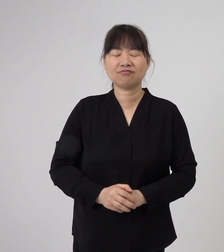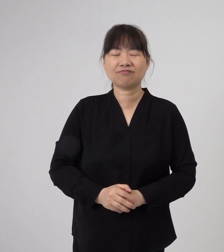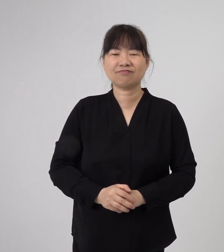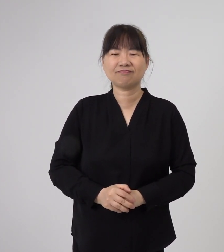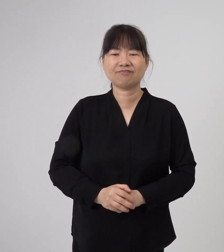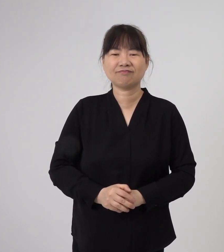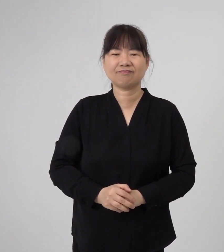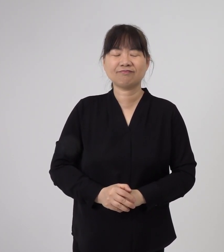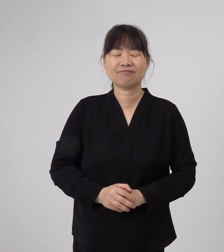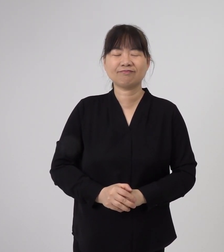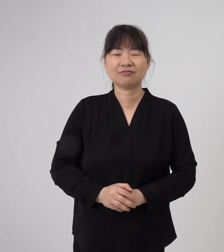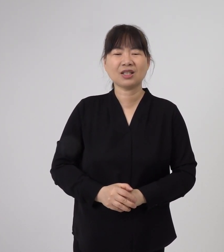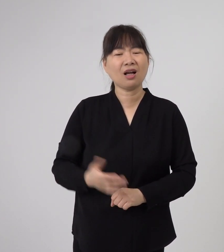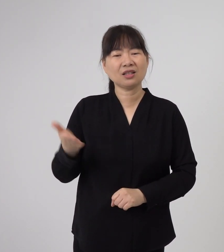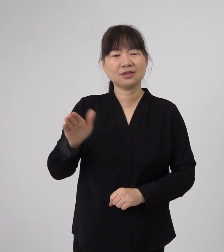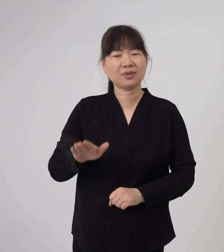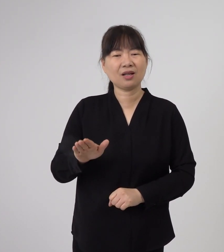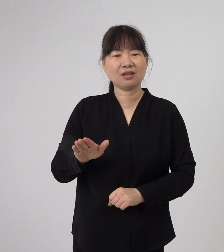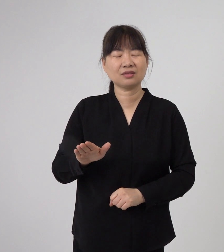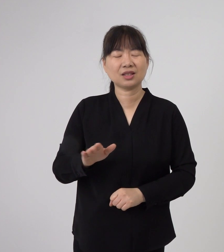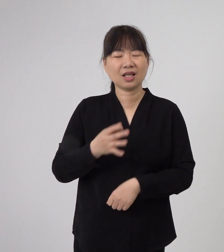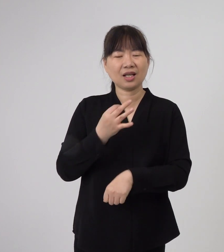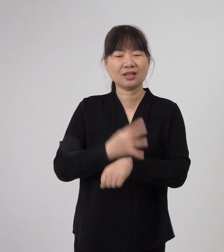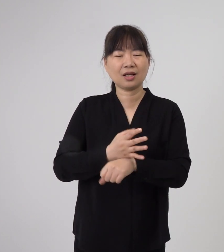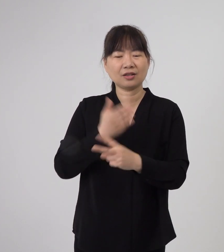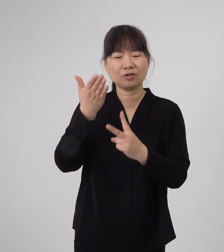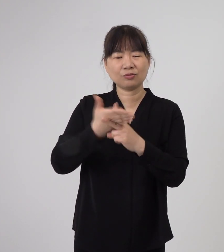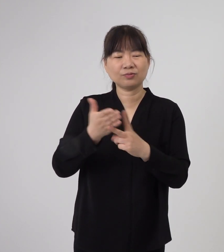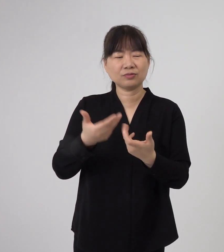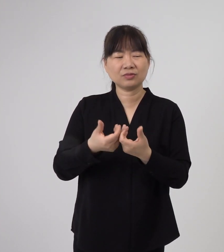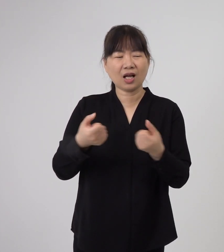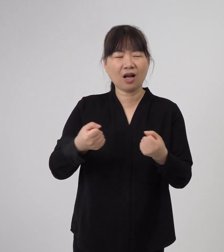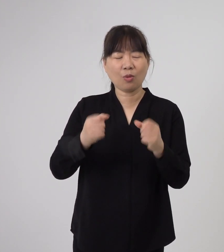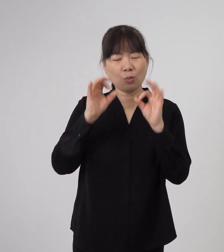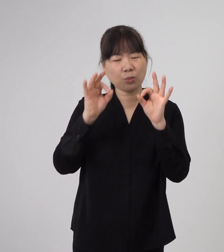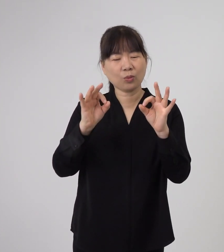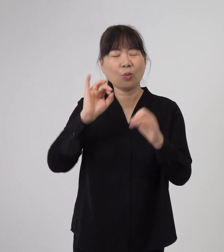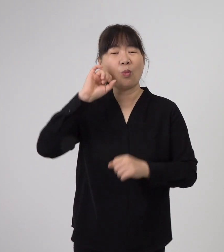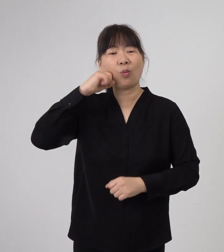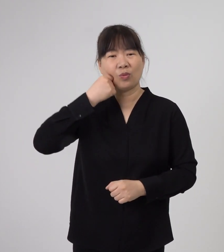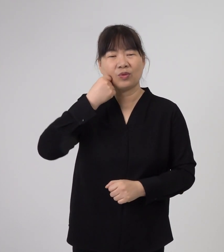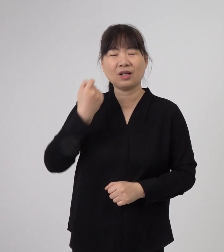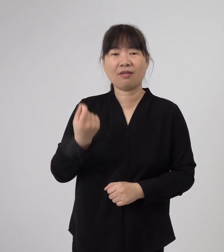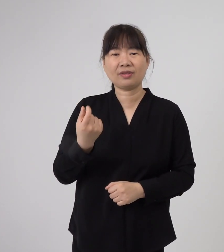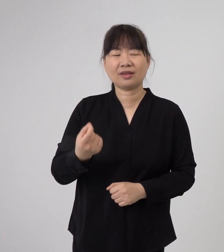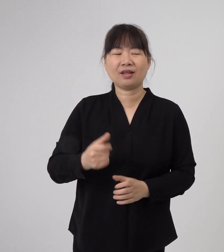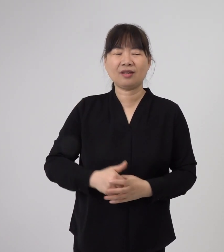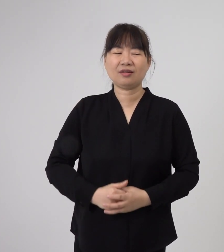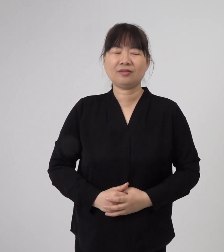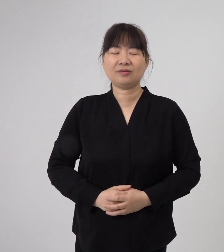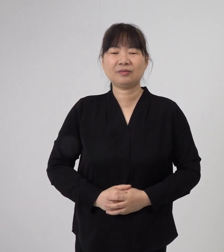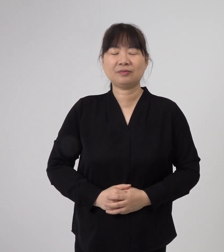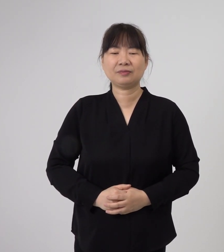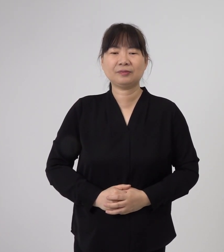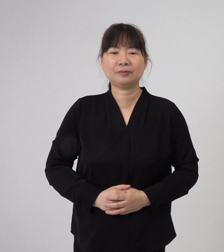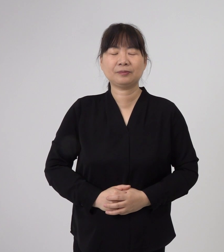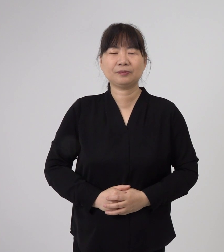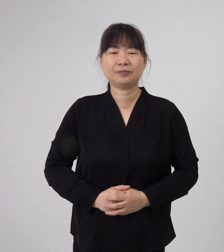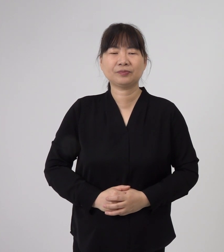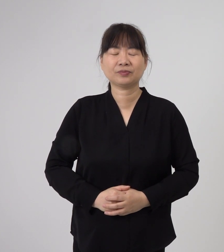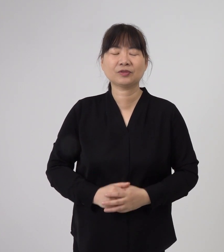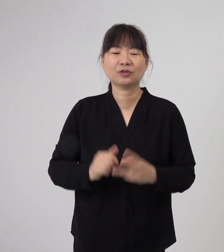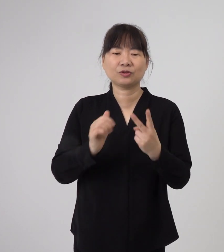할 말은 없는데 이게 그렇게 간단한 문제가 아니에요. 그런 차원에서만 접근을 하면 안 되죠. 어쨌든